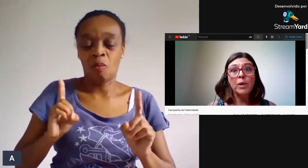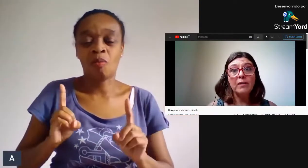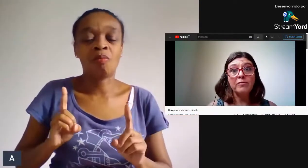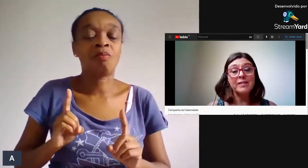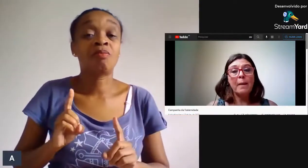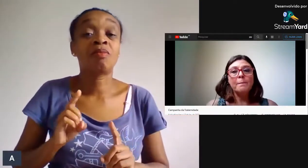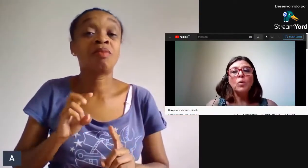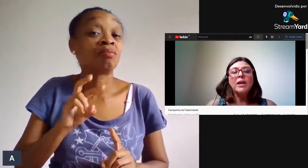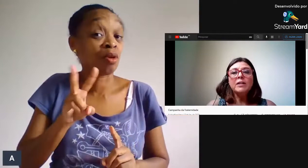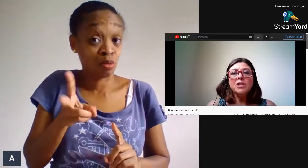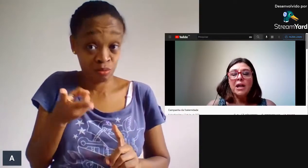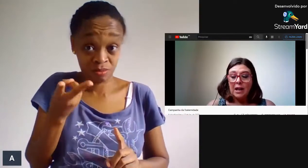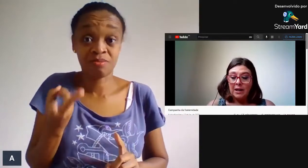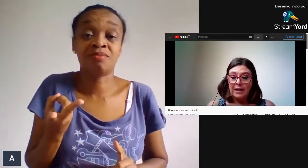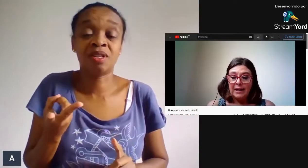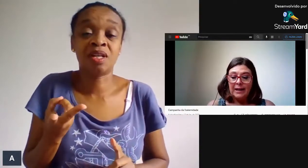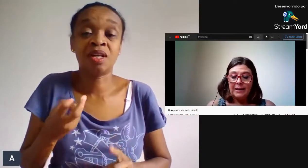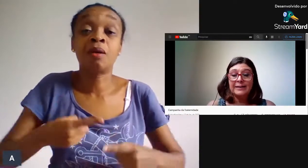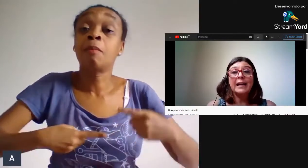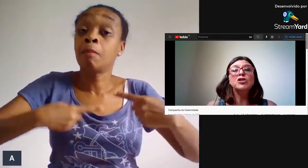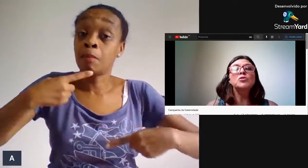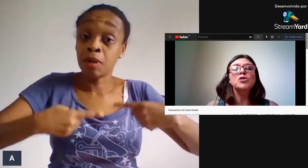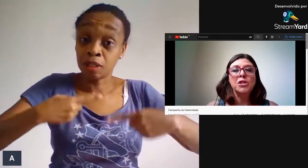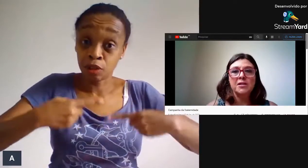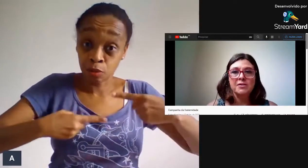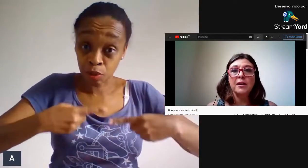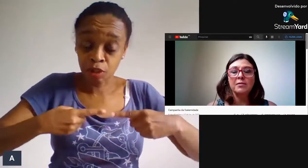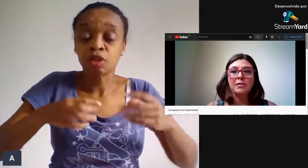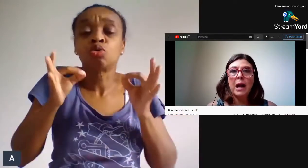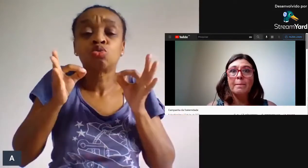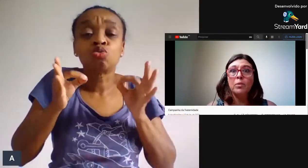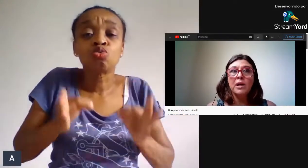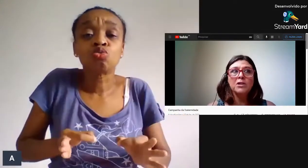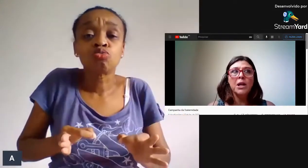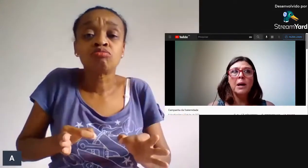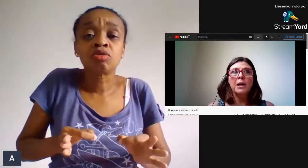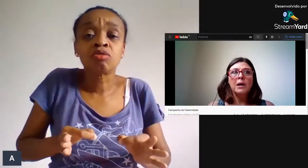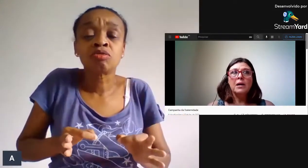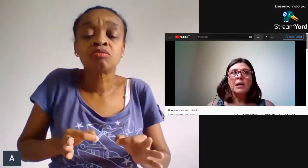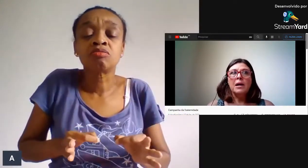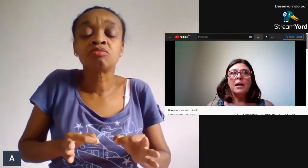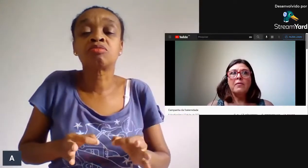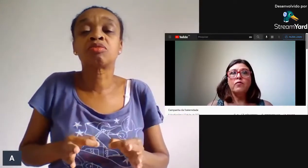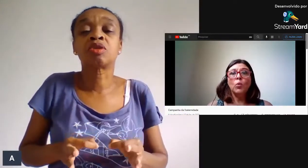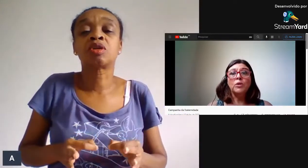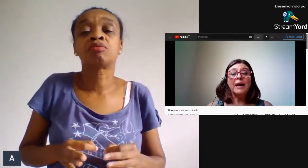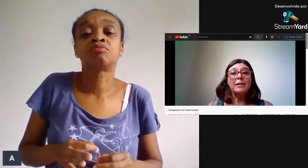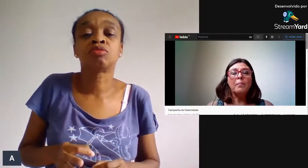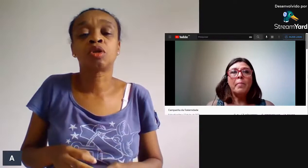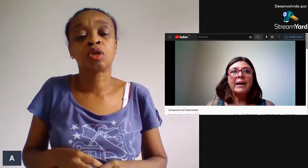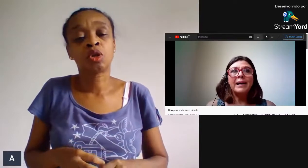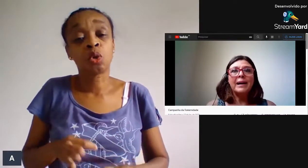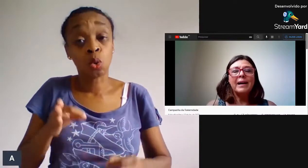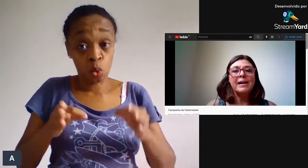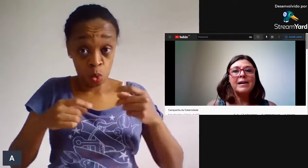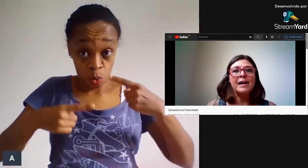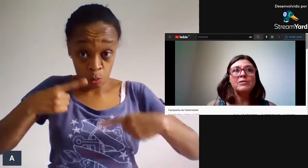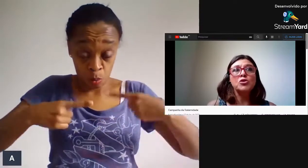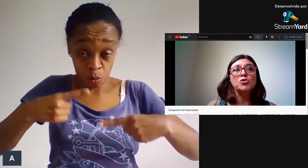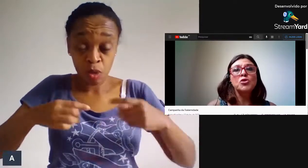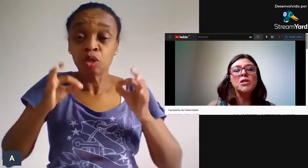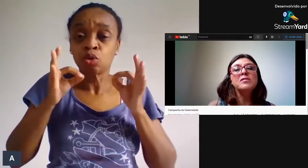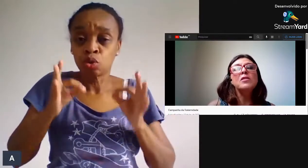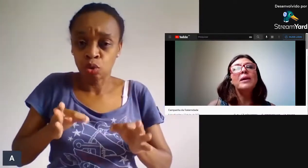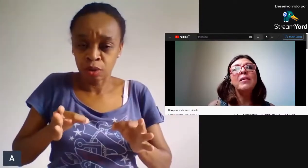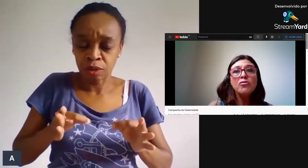Mas fazer a política da justiça, a política voltada para